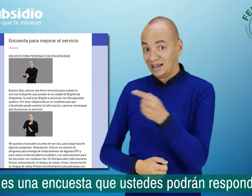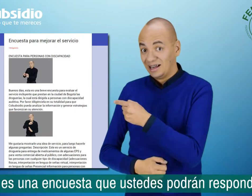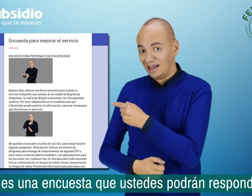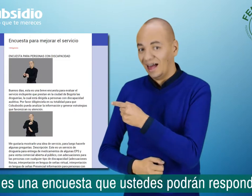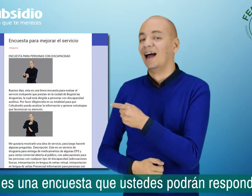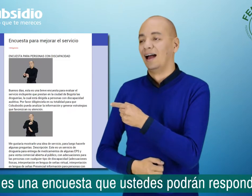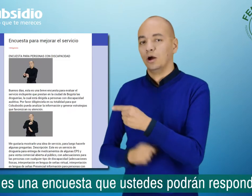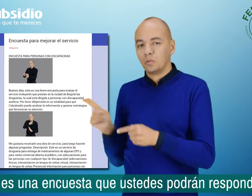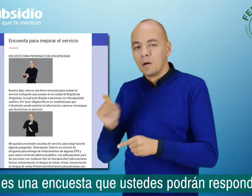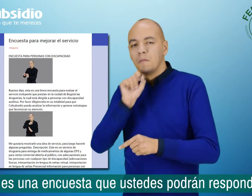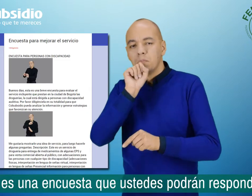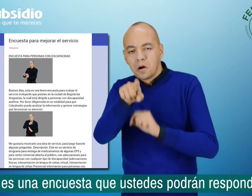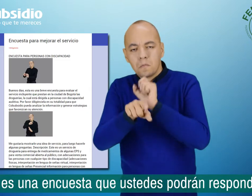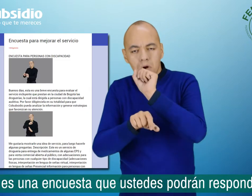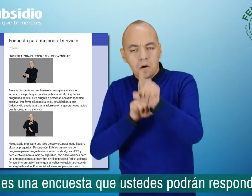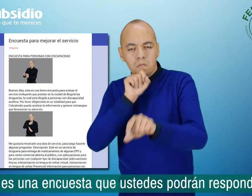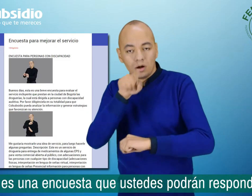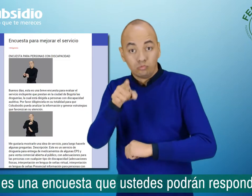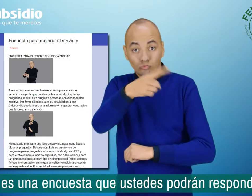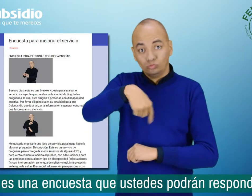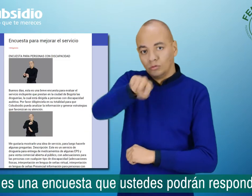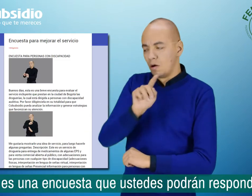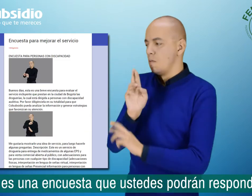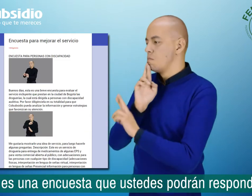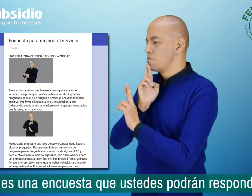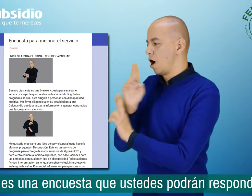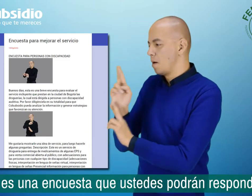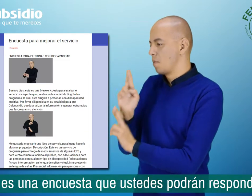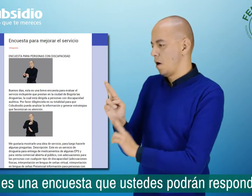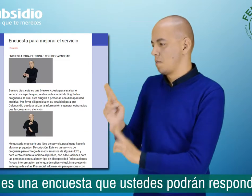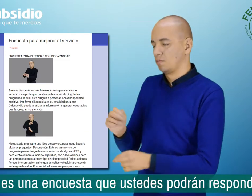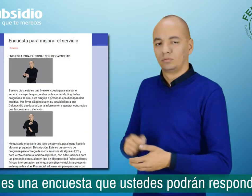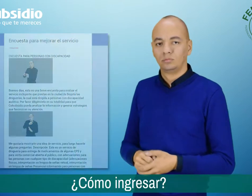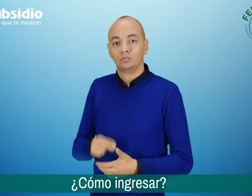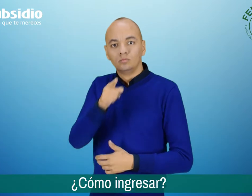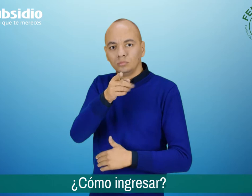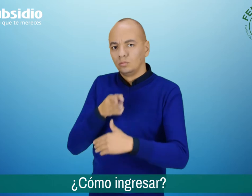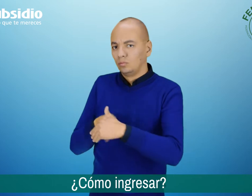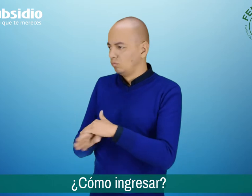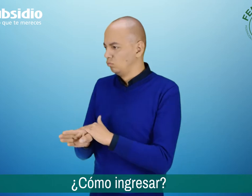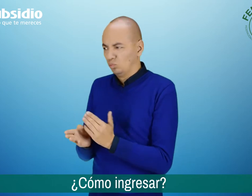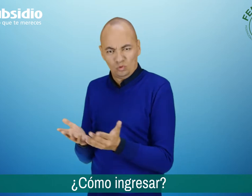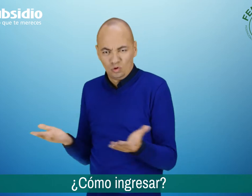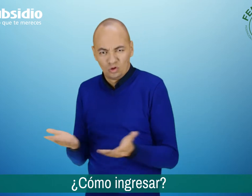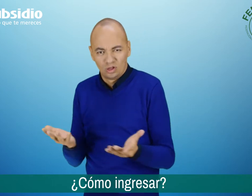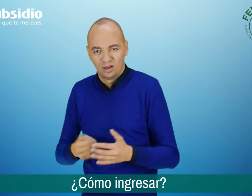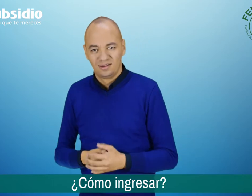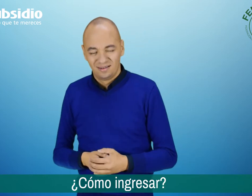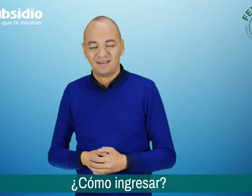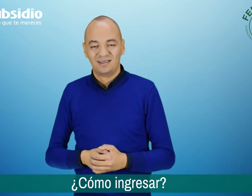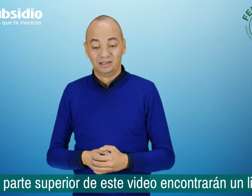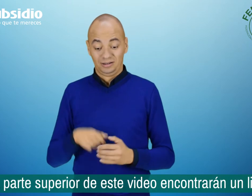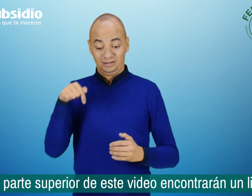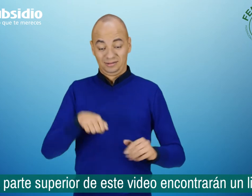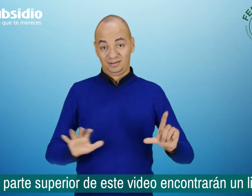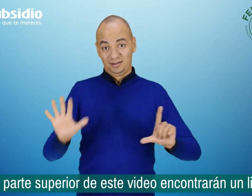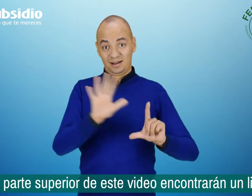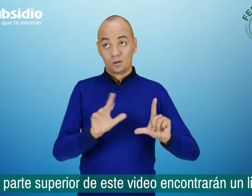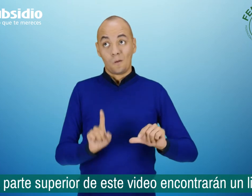Esta es una encuesta que ustedes podrán responder. ¿Cómo ingresar? En la parte